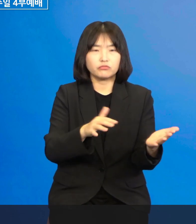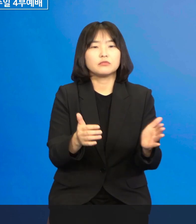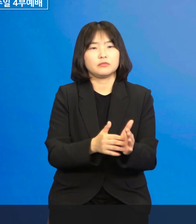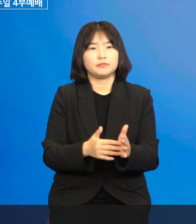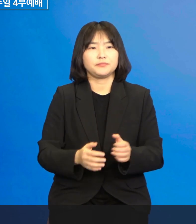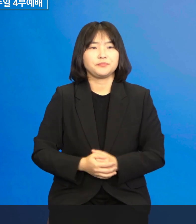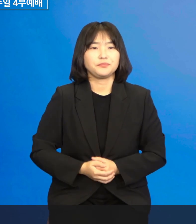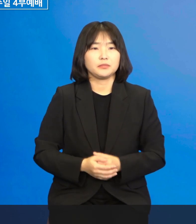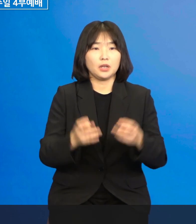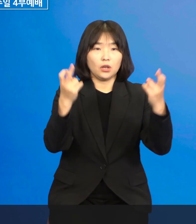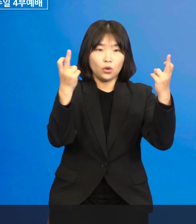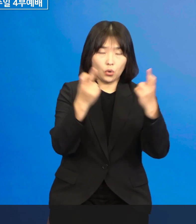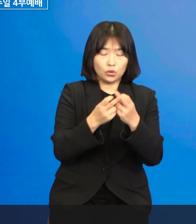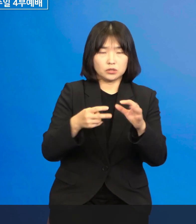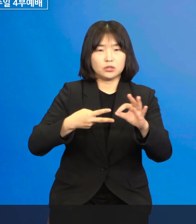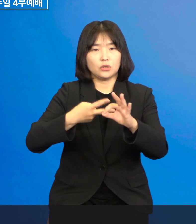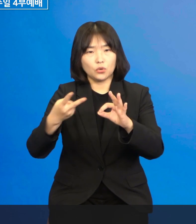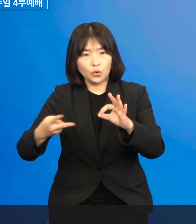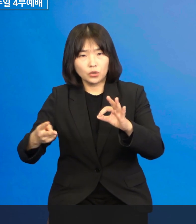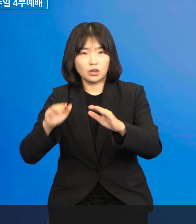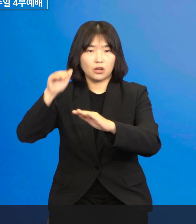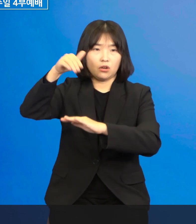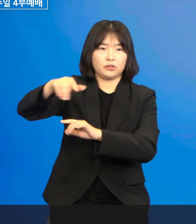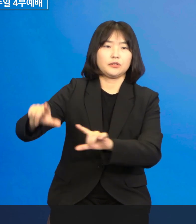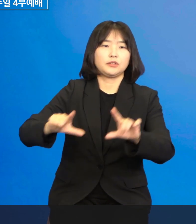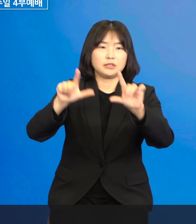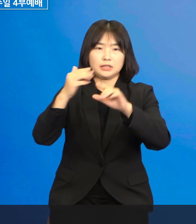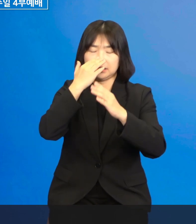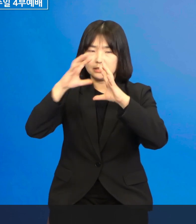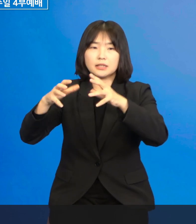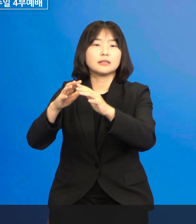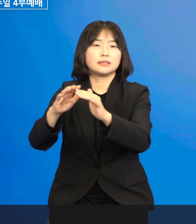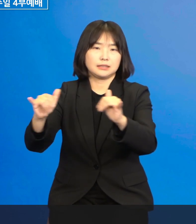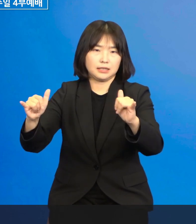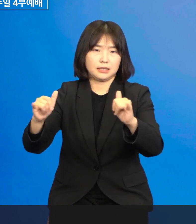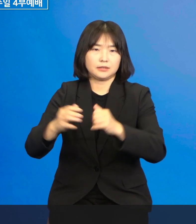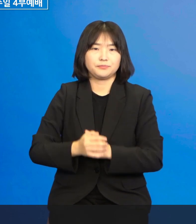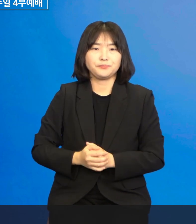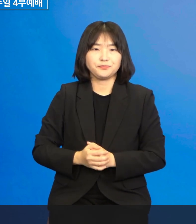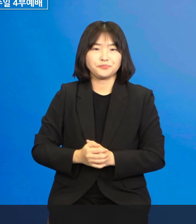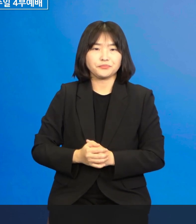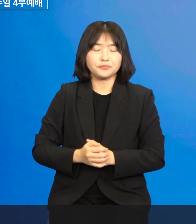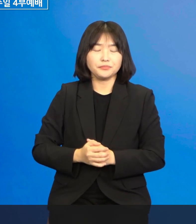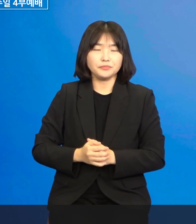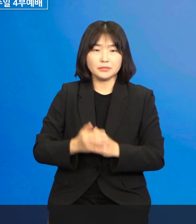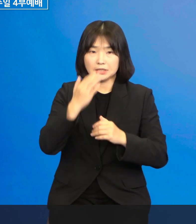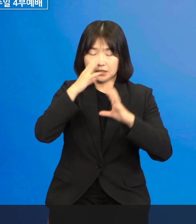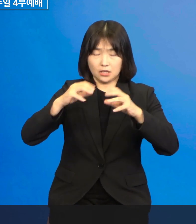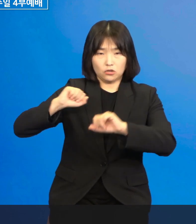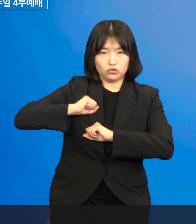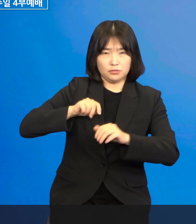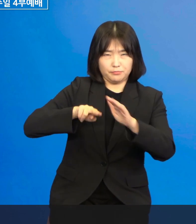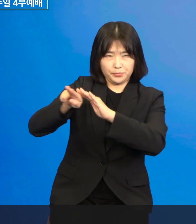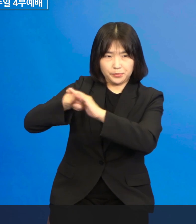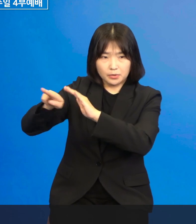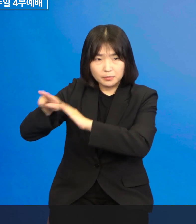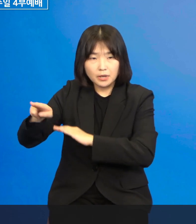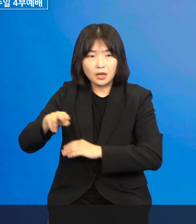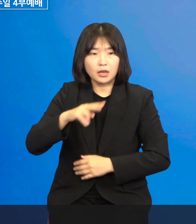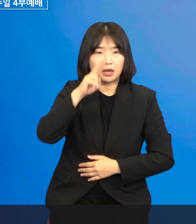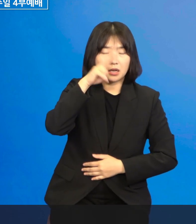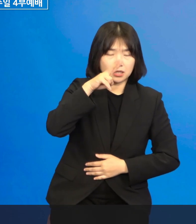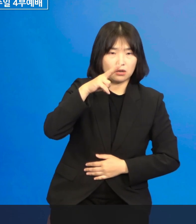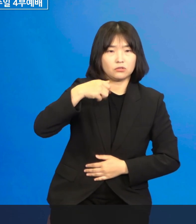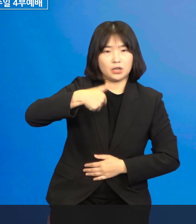죽었다. 골짜기 건너편과 요단강 건너편에 살던 이스라엘 사람들은 이스라엘 군인들이 도망친